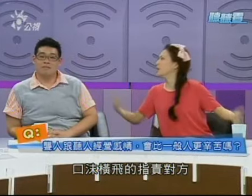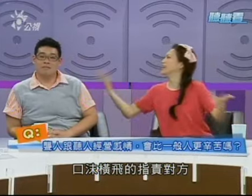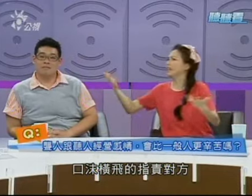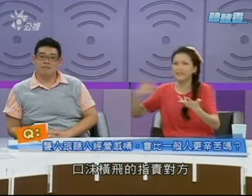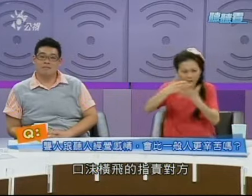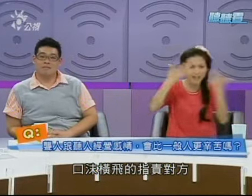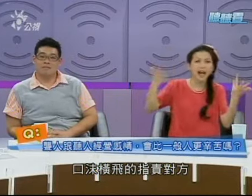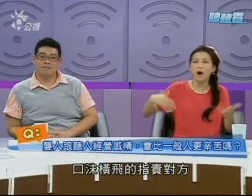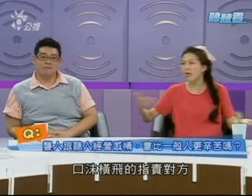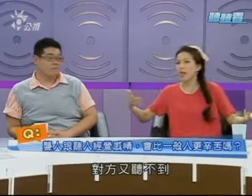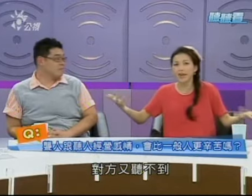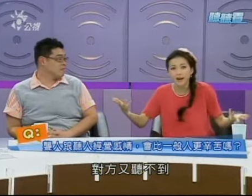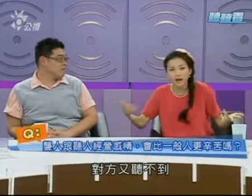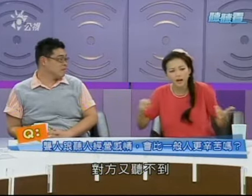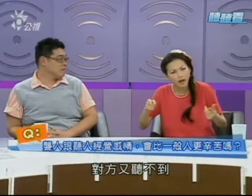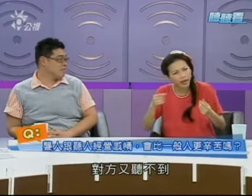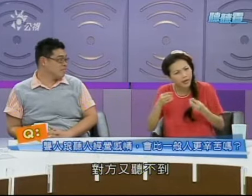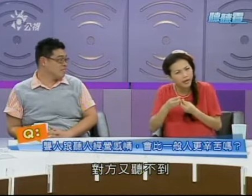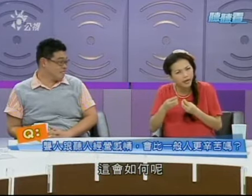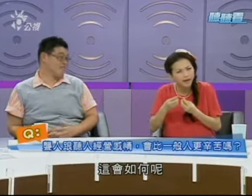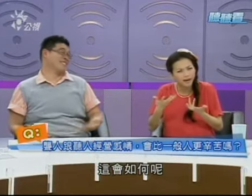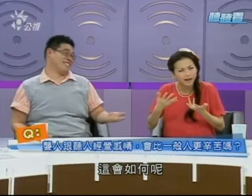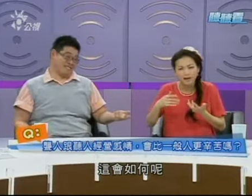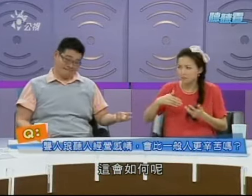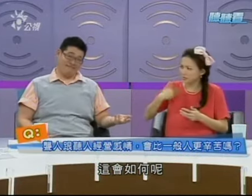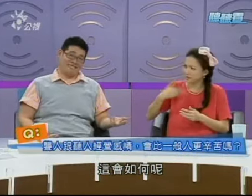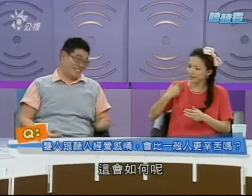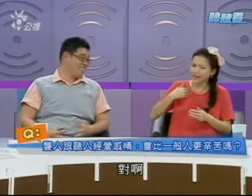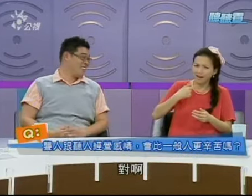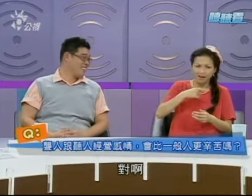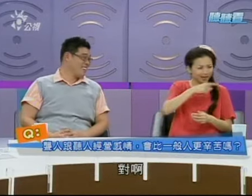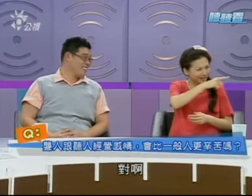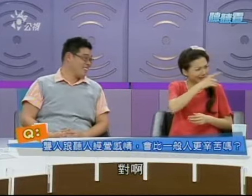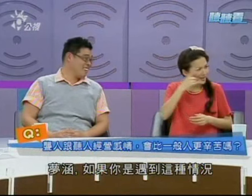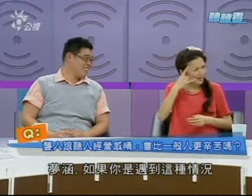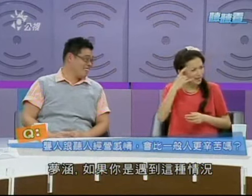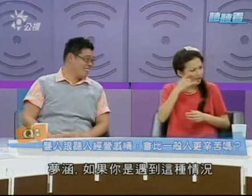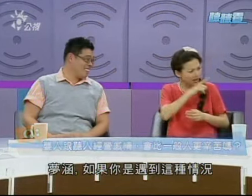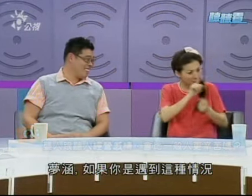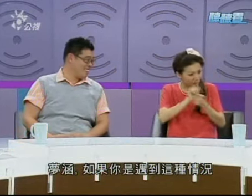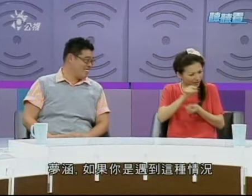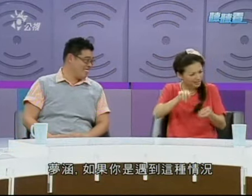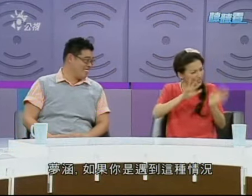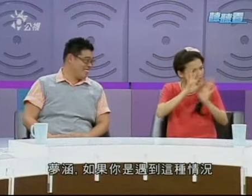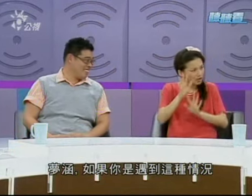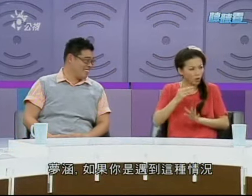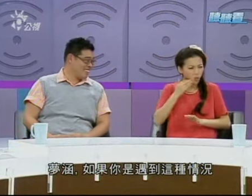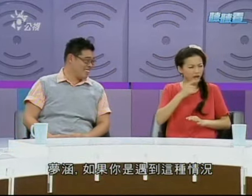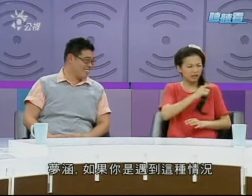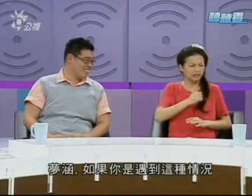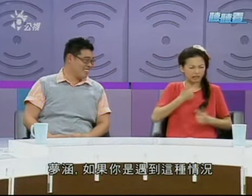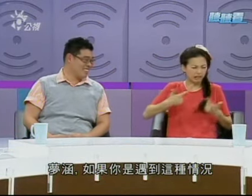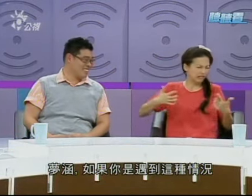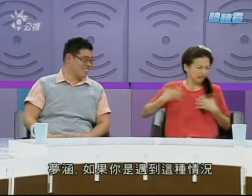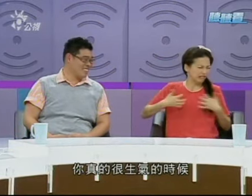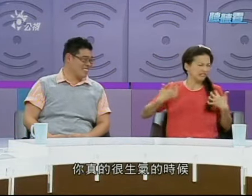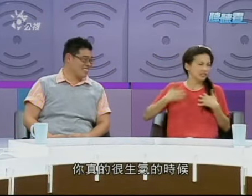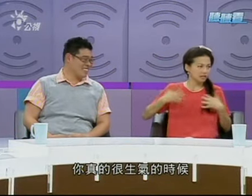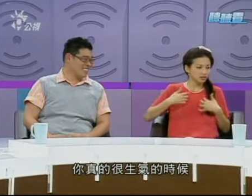指责对方对方又听不到这会如何呢对啊孟涵如果你是遇到这种情况你真的很生气